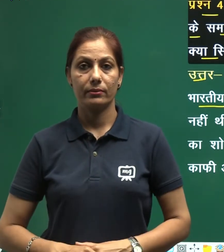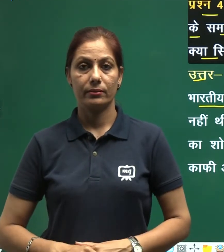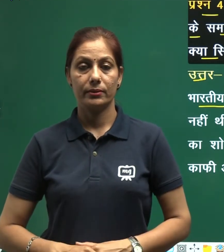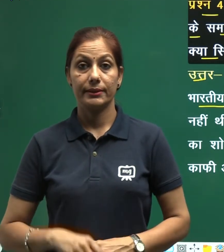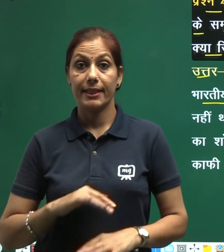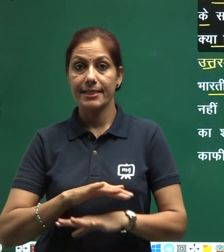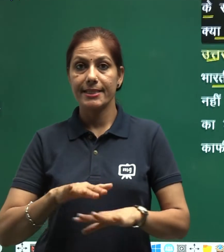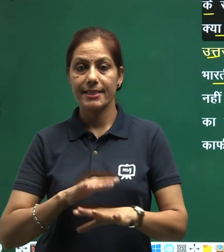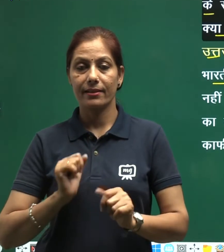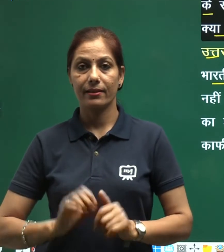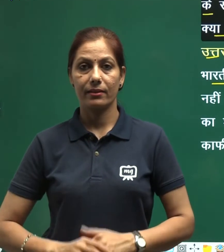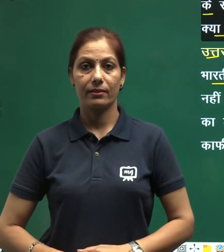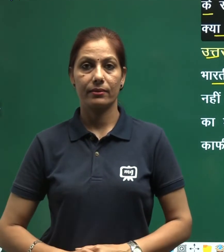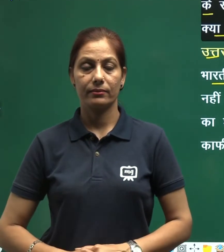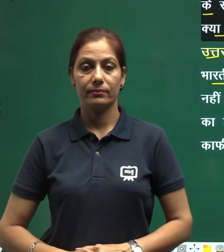स्थिति